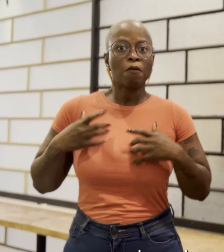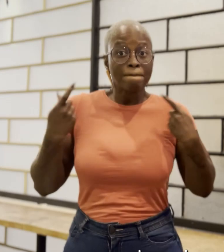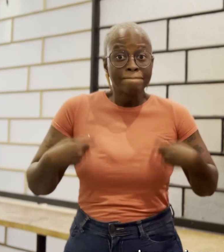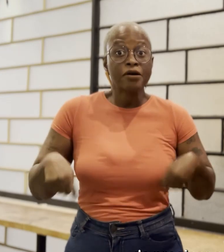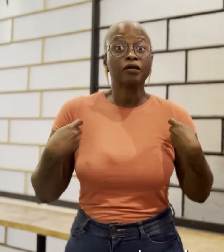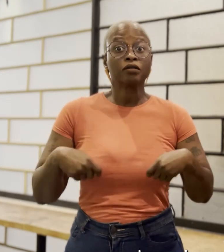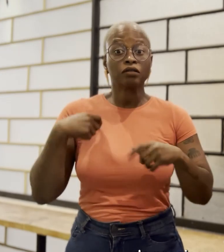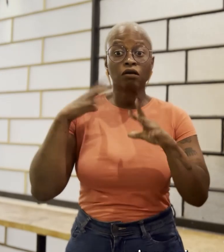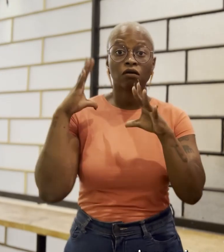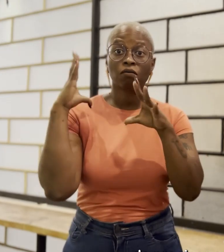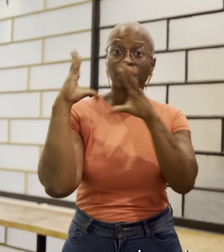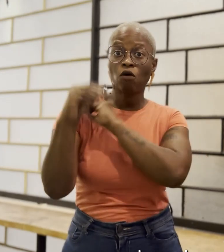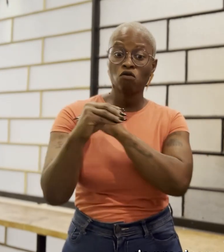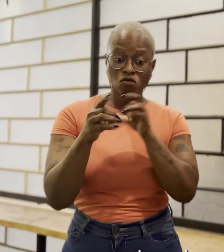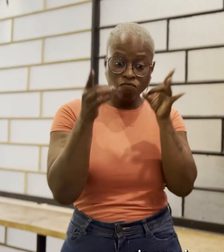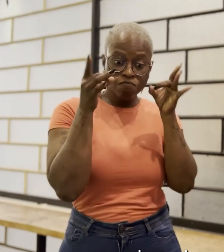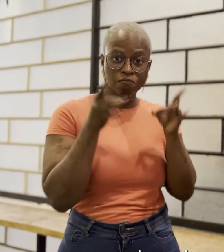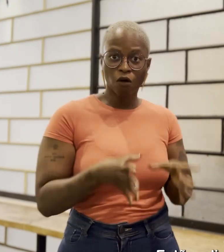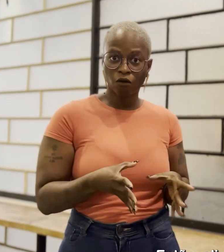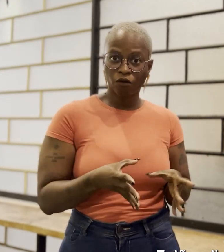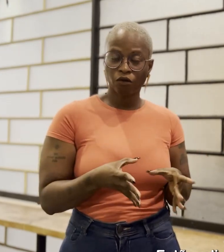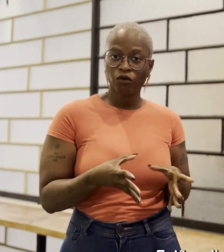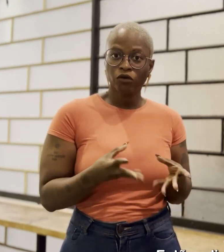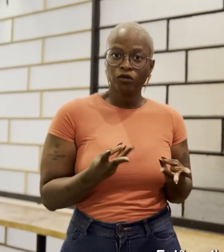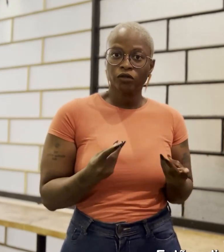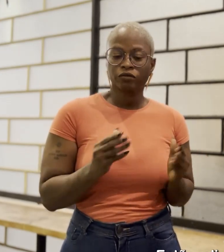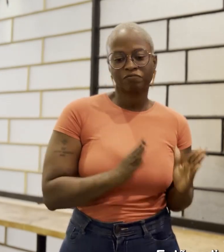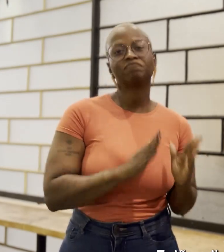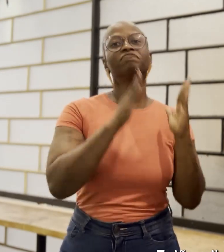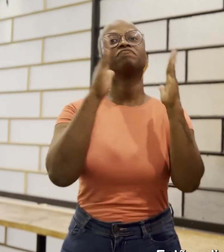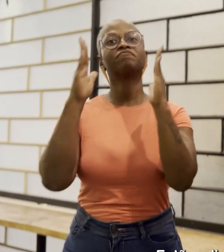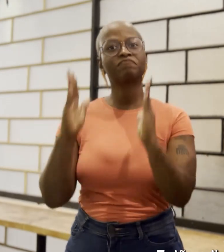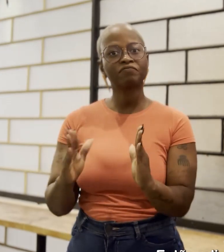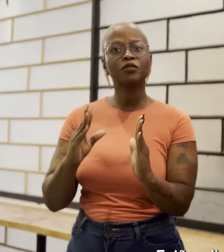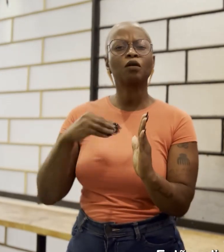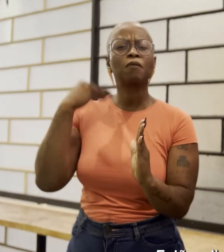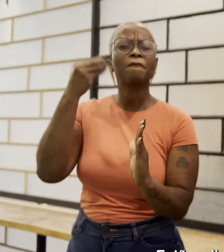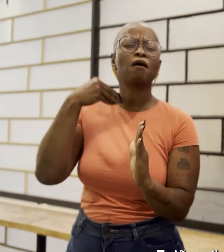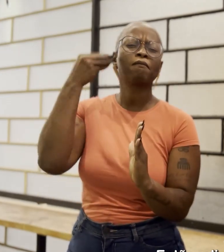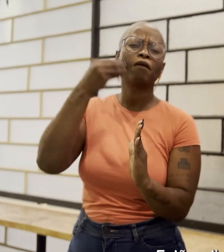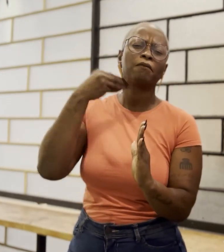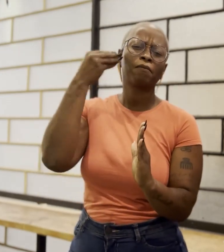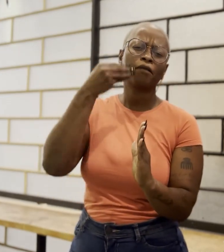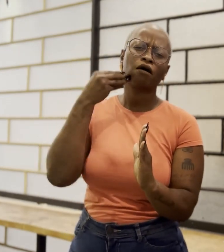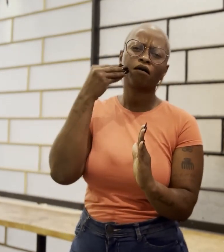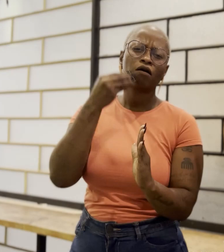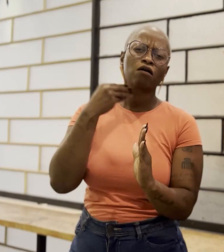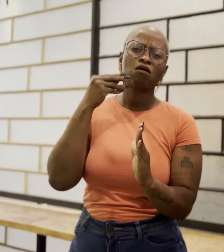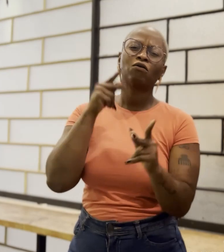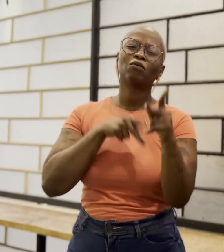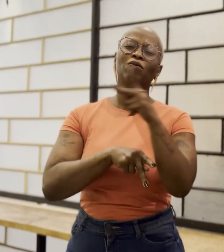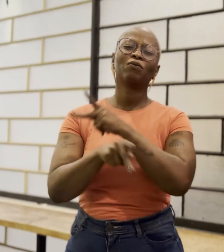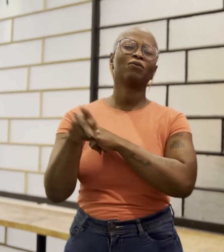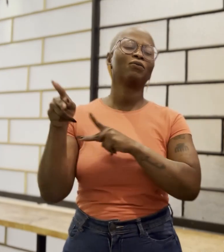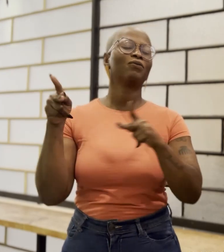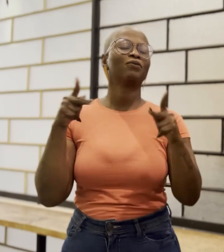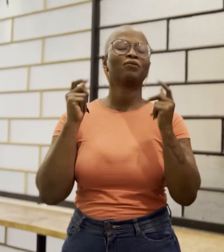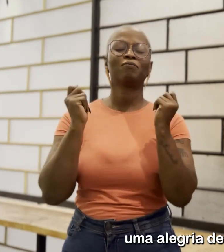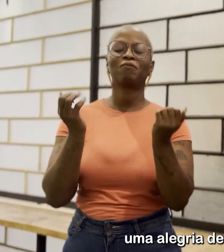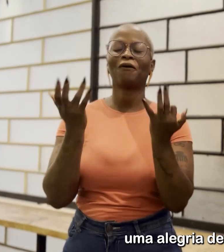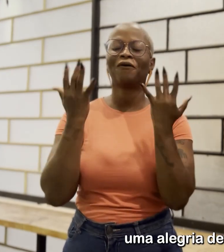precisar escapar desse lugar. Dali ele experimenta um vento no